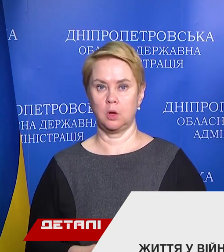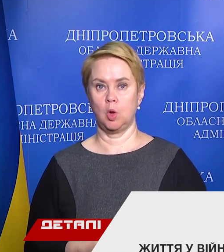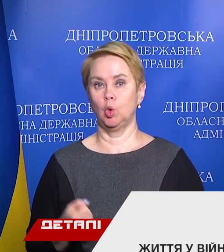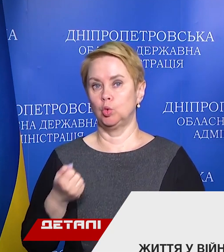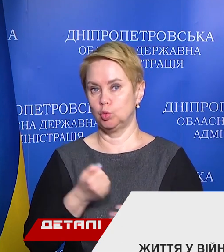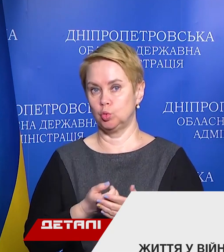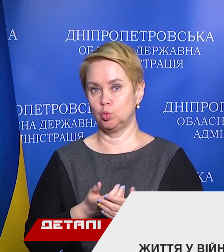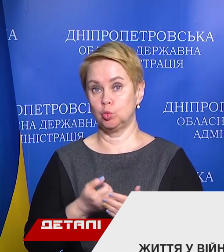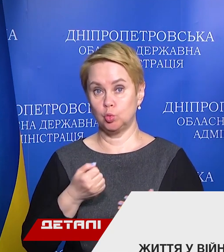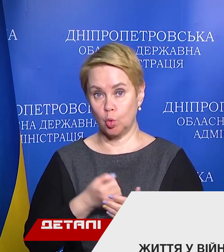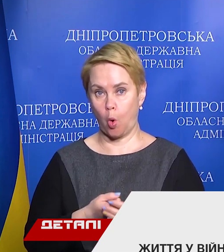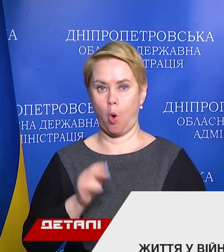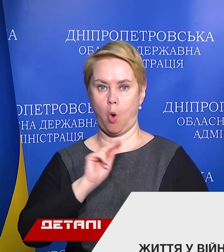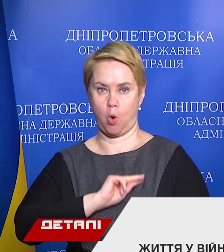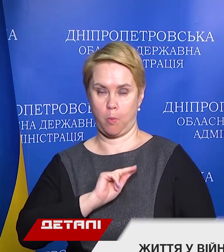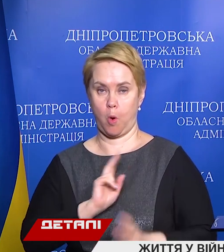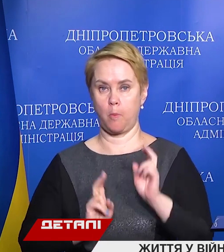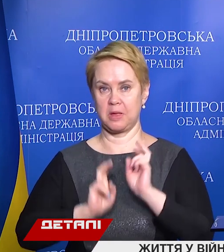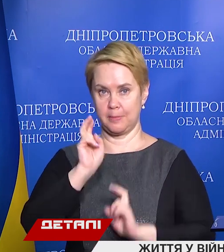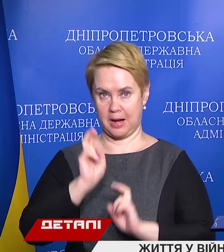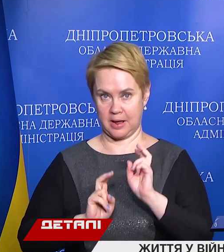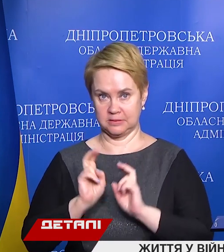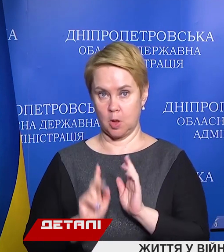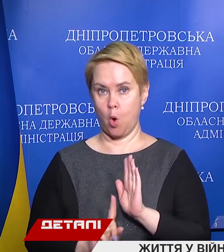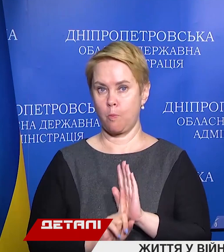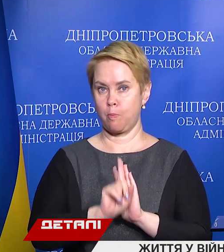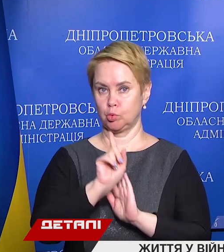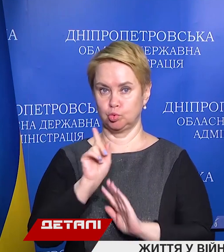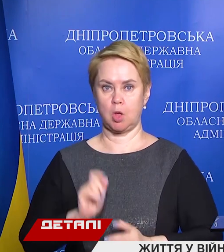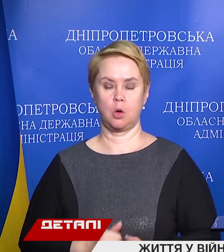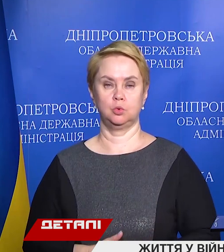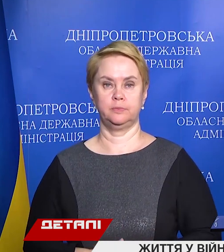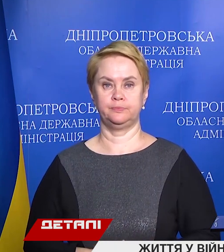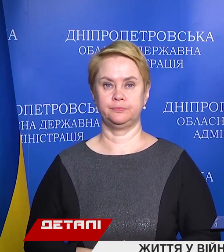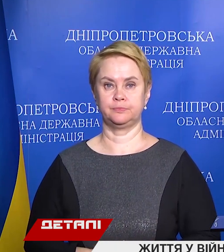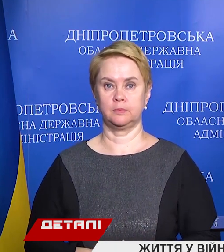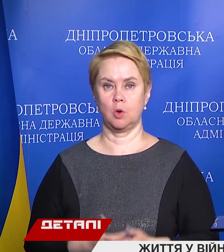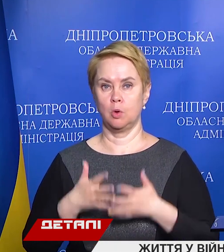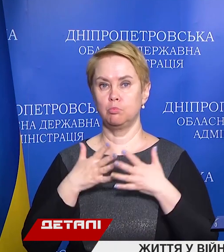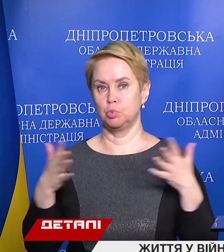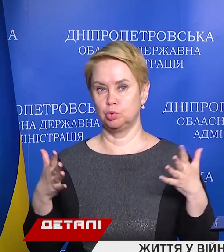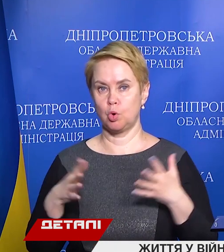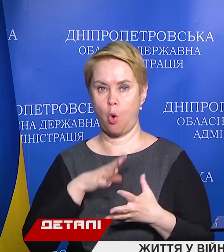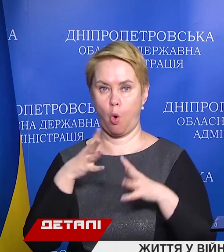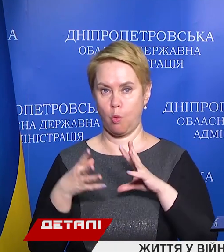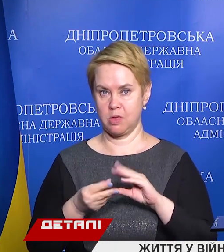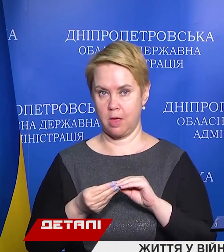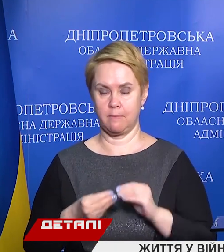повертаються до роботи, підприємства починають більший